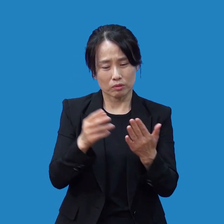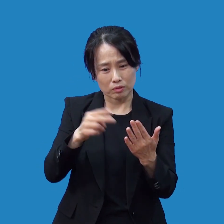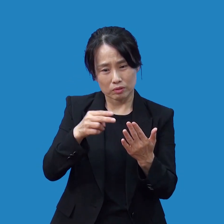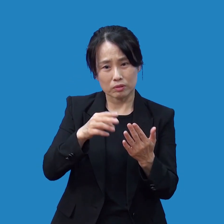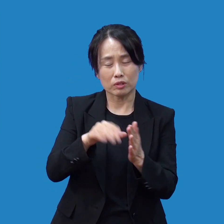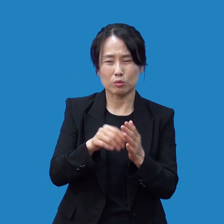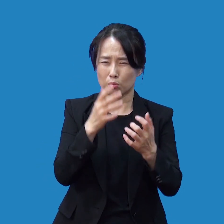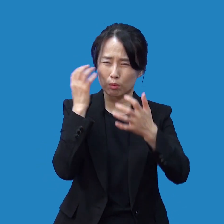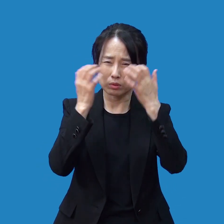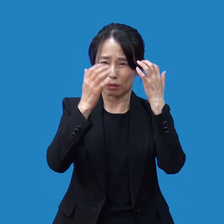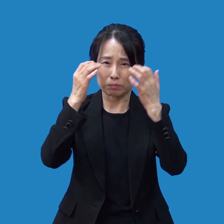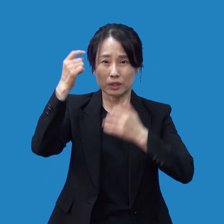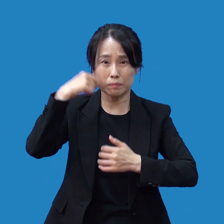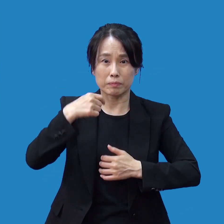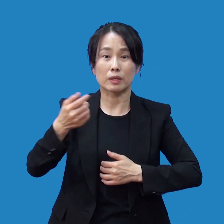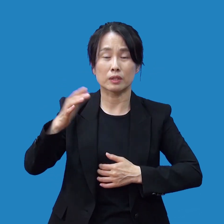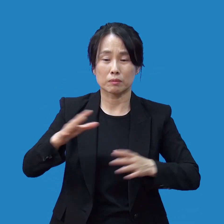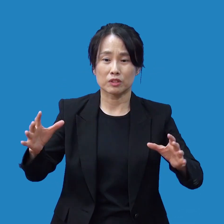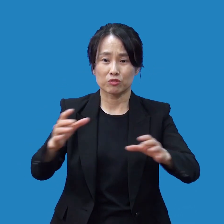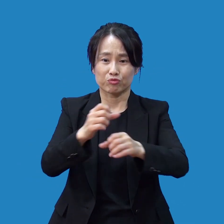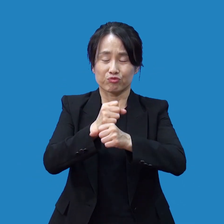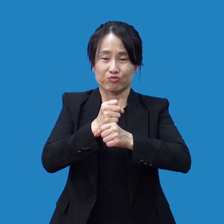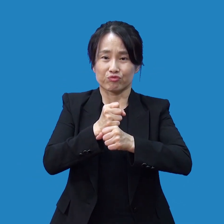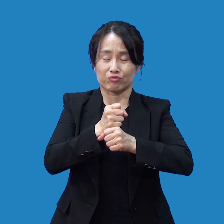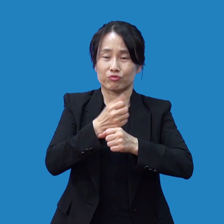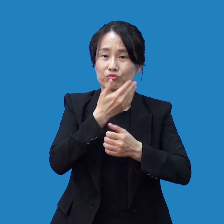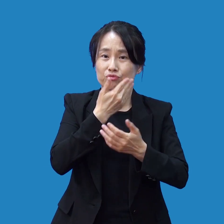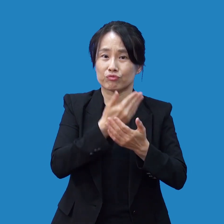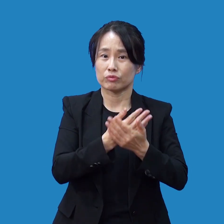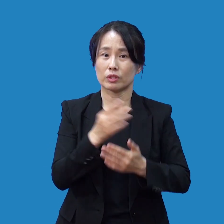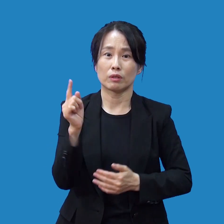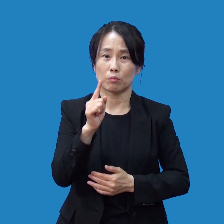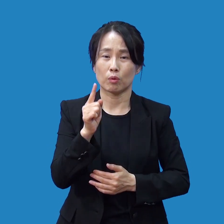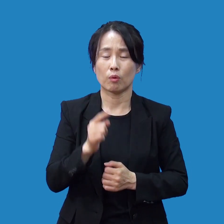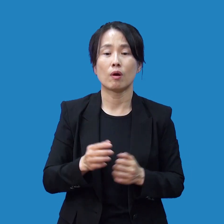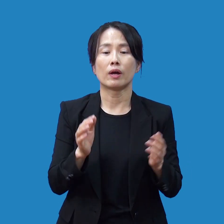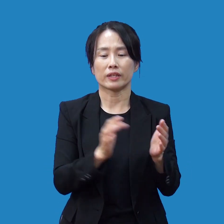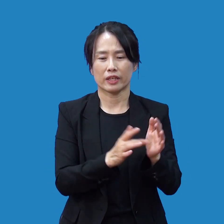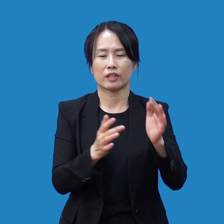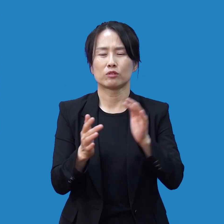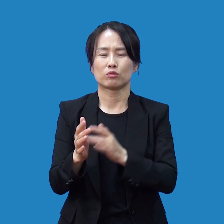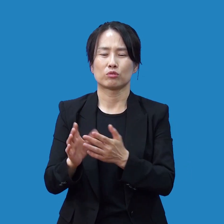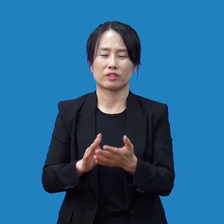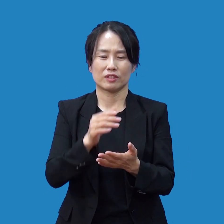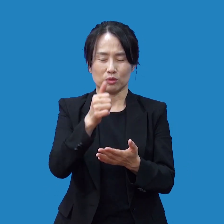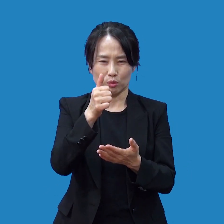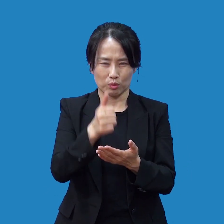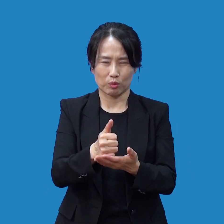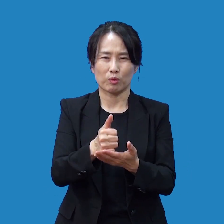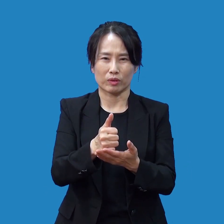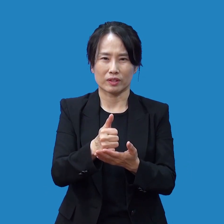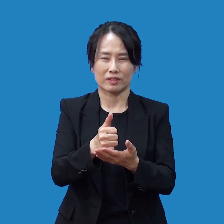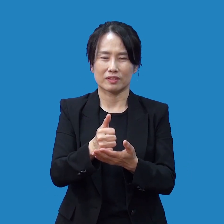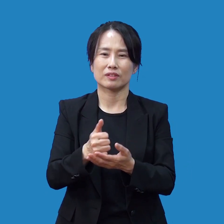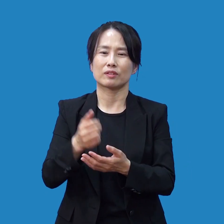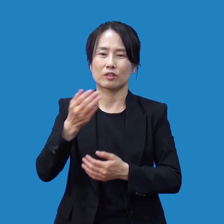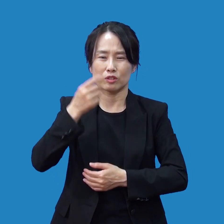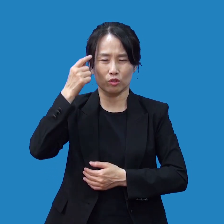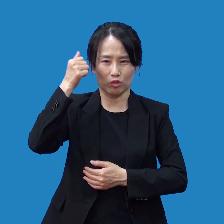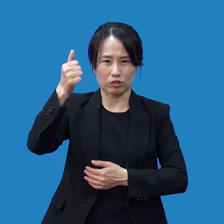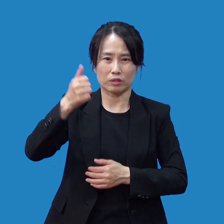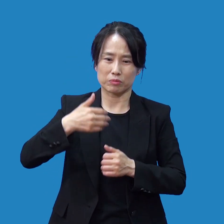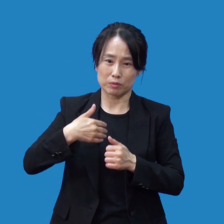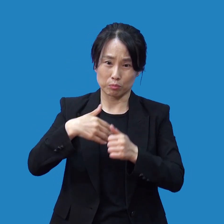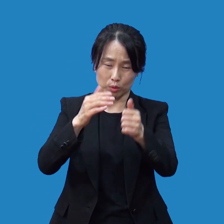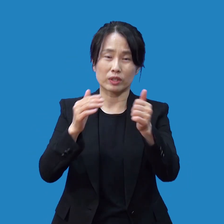복잡하게 느껴지지만 그러나 핵심이 이겁니다. 바로 예수 그리스도께서 성령의 수요자가 되신다.